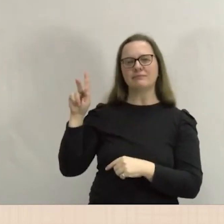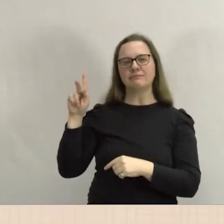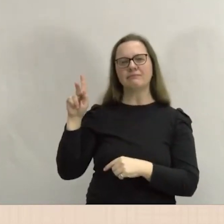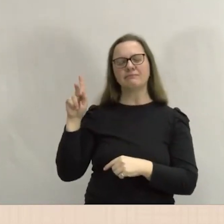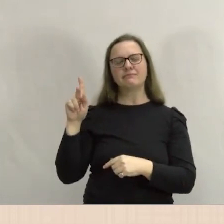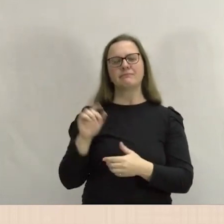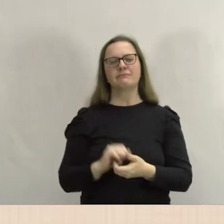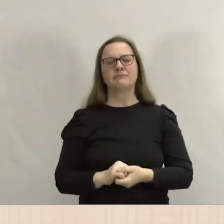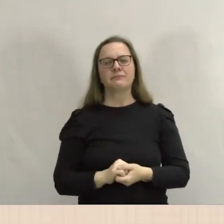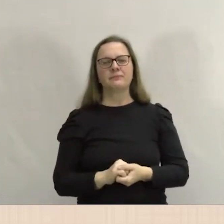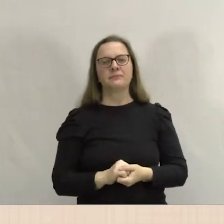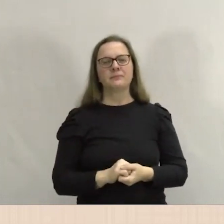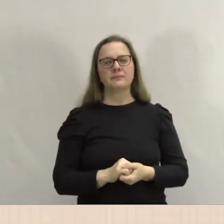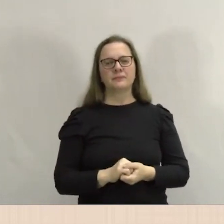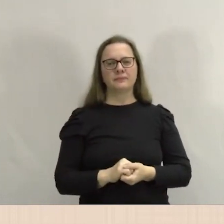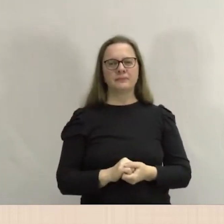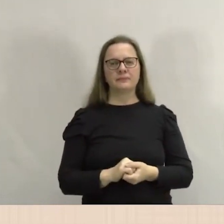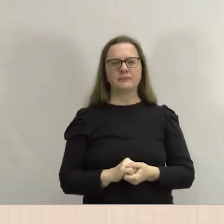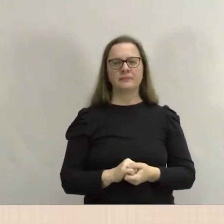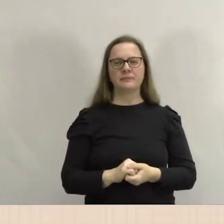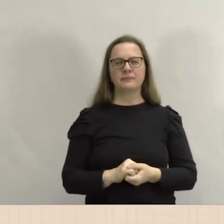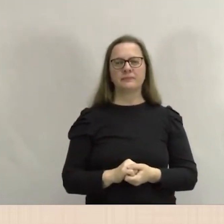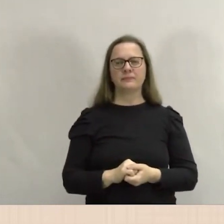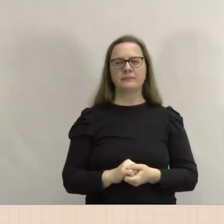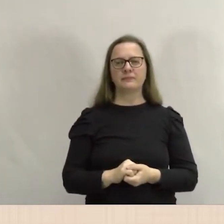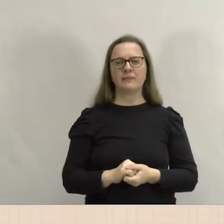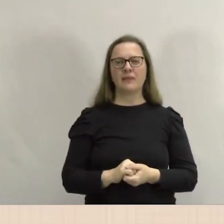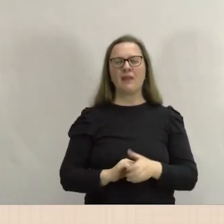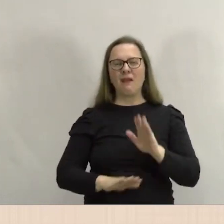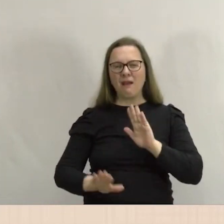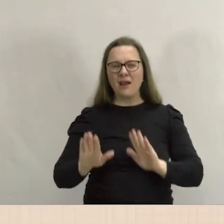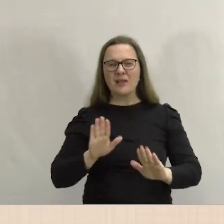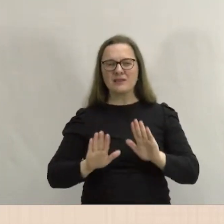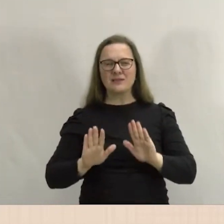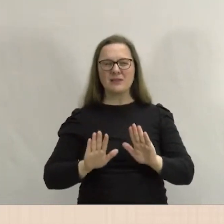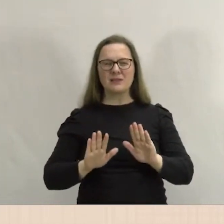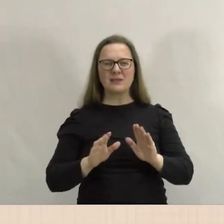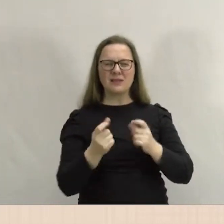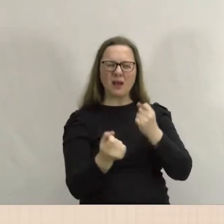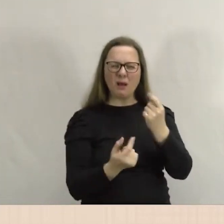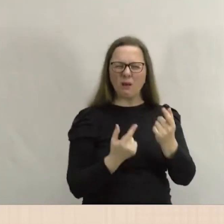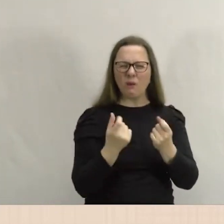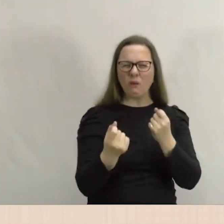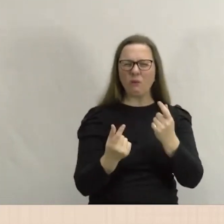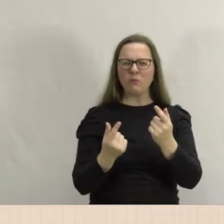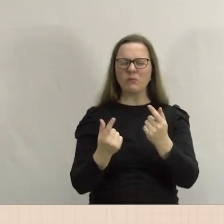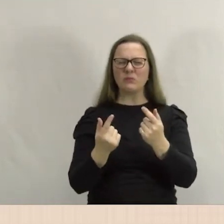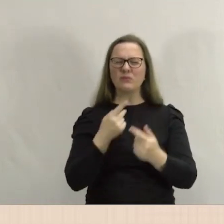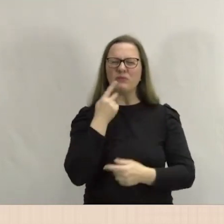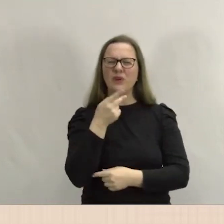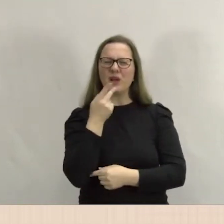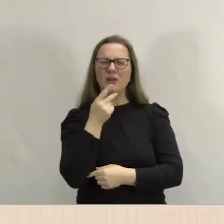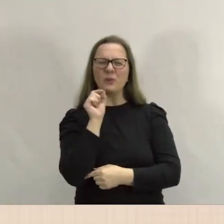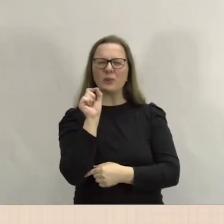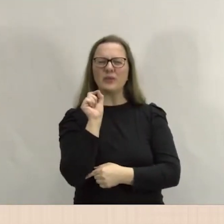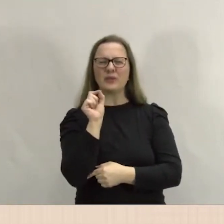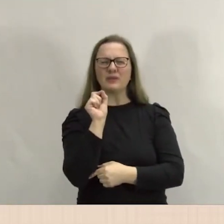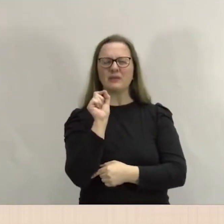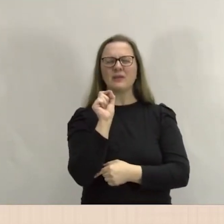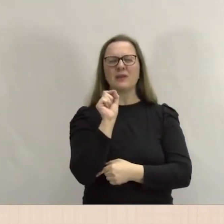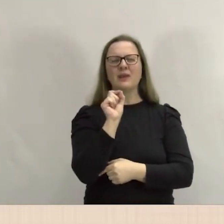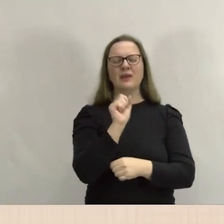Alguns falam que a imersão na palavra não tem que ser uma palavra de uma mensagem,